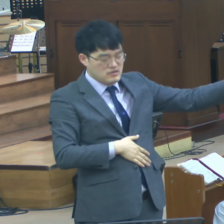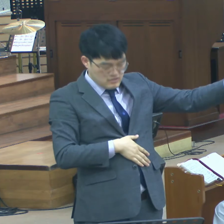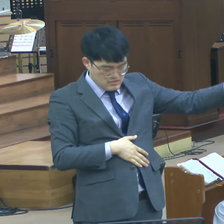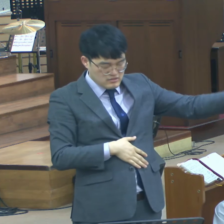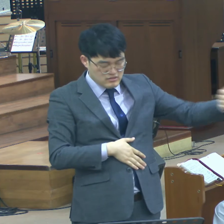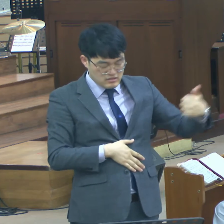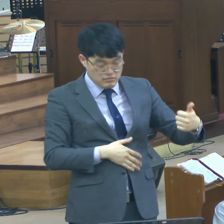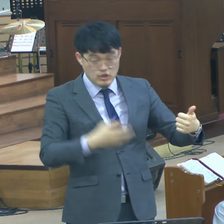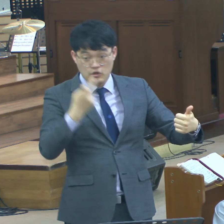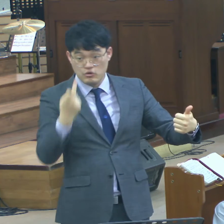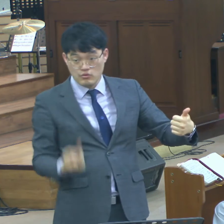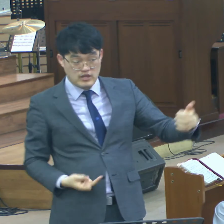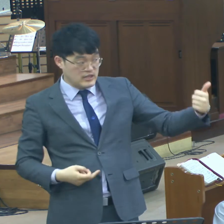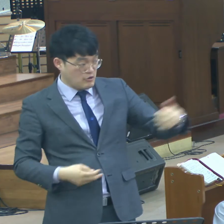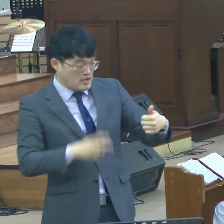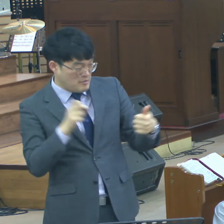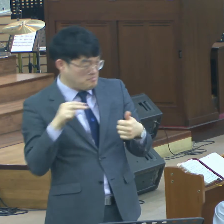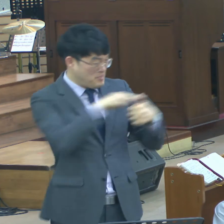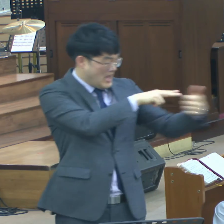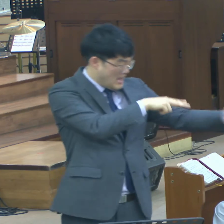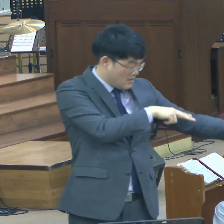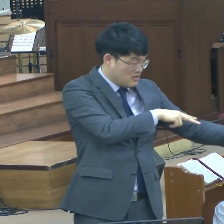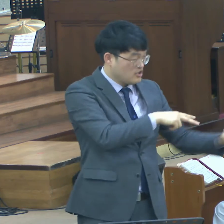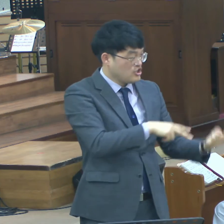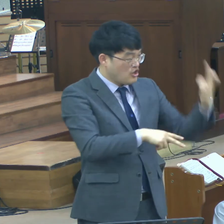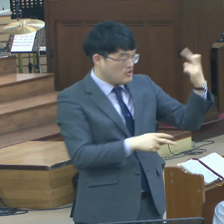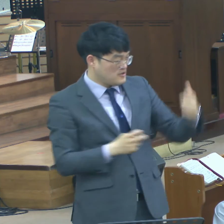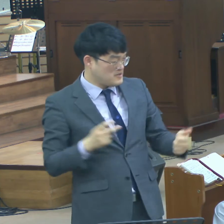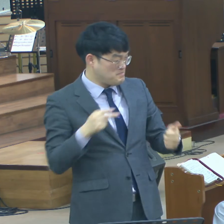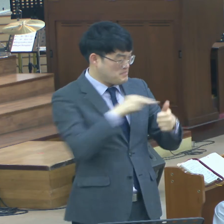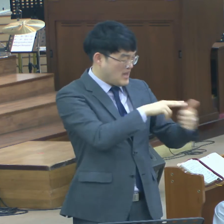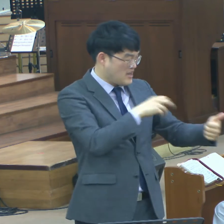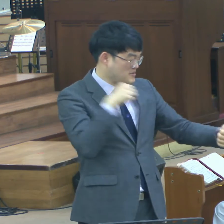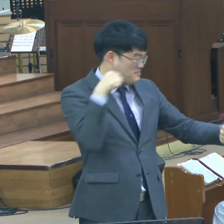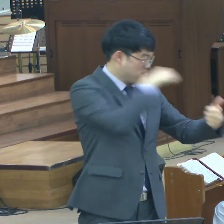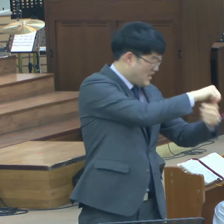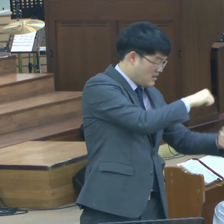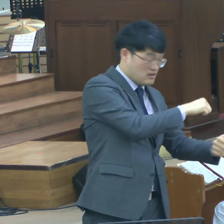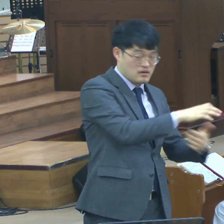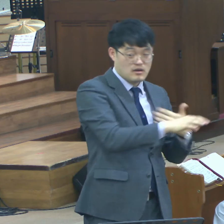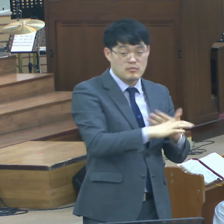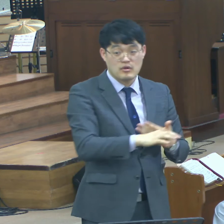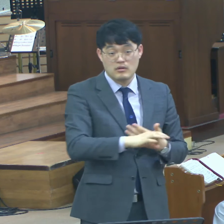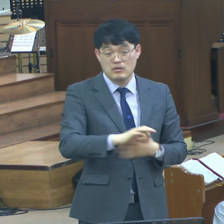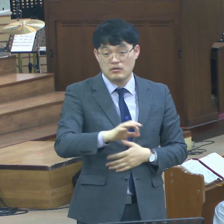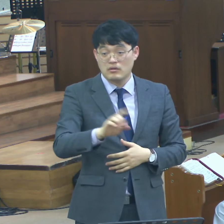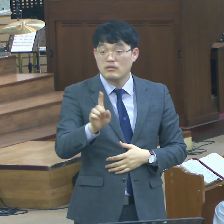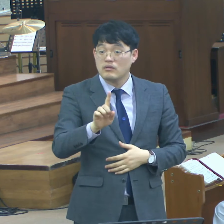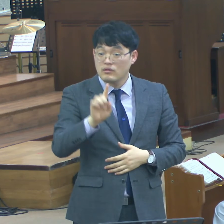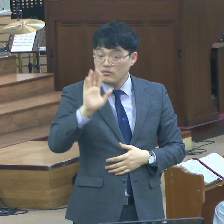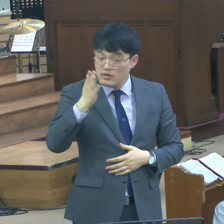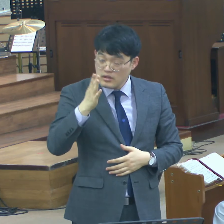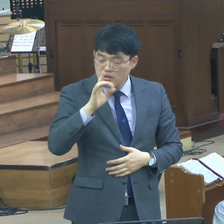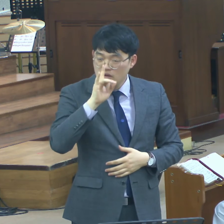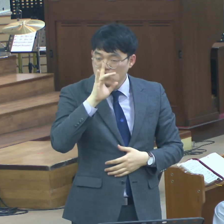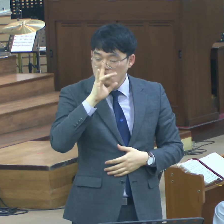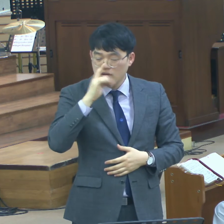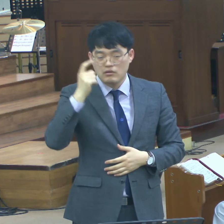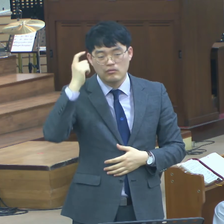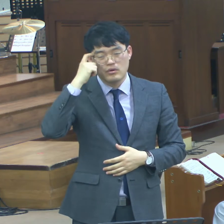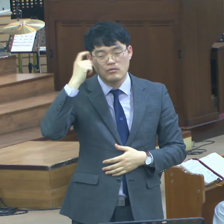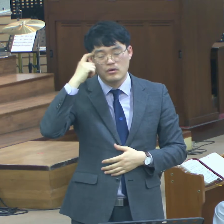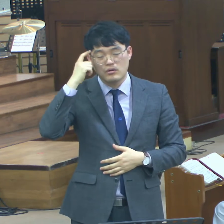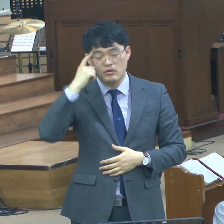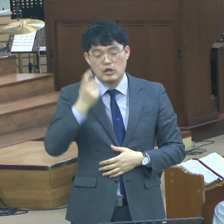그러면 동생이 나오자마자 이단 접착으로 형을 또 얼굴을 가격을 해야 됩니까?